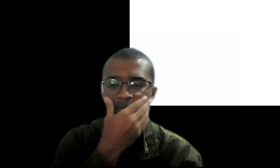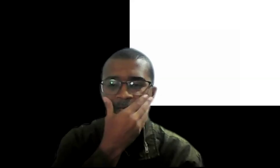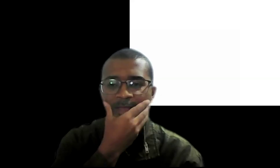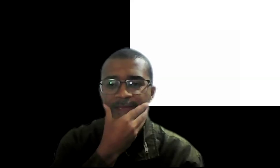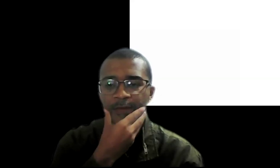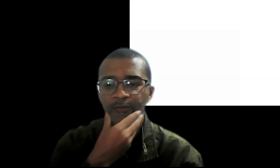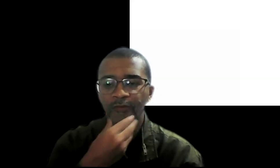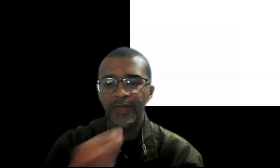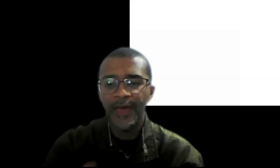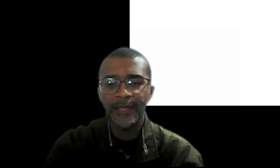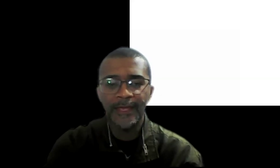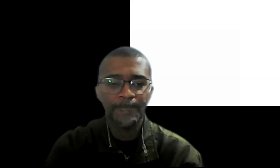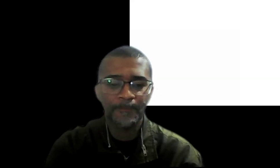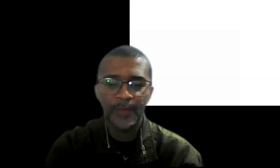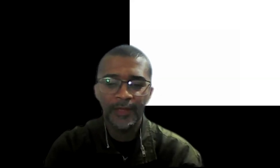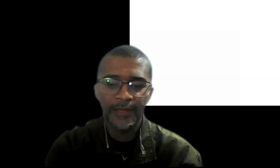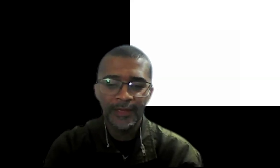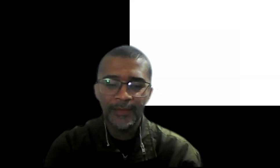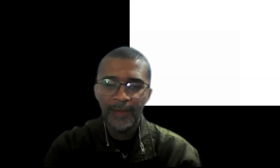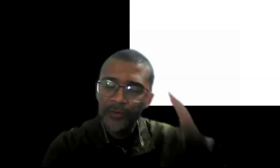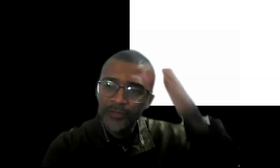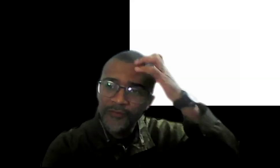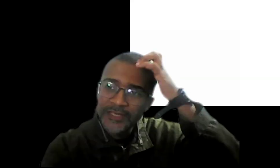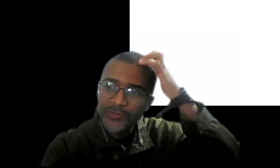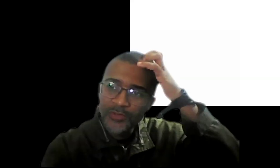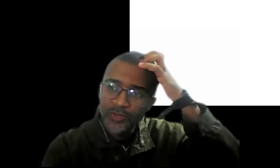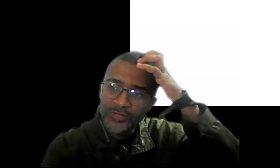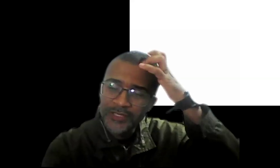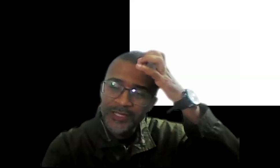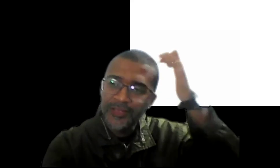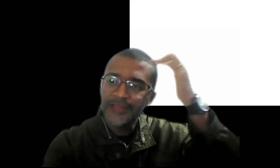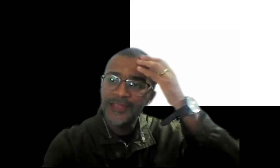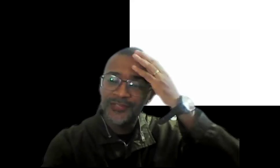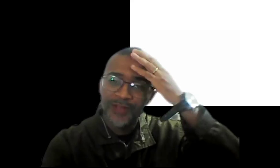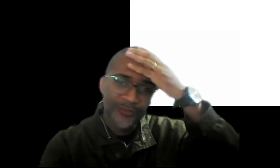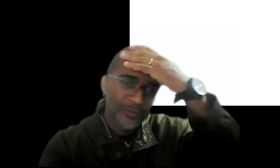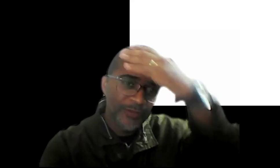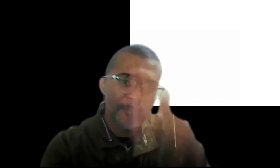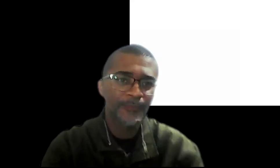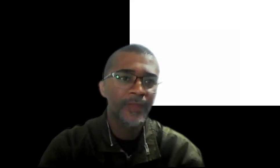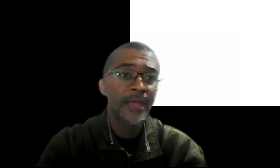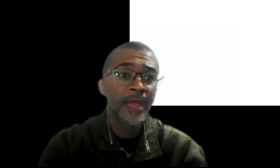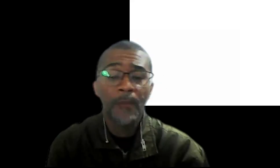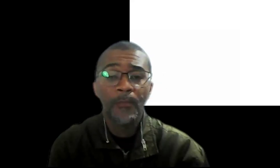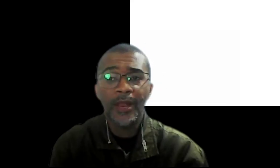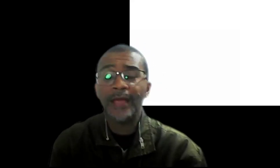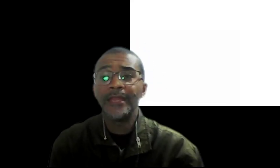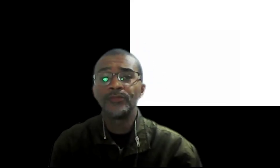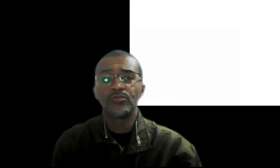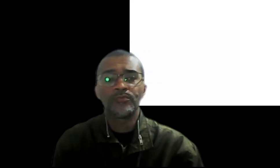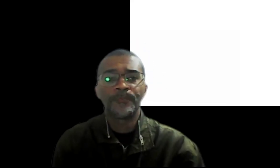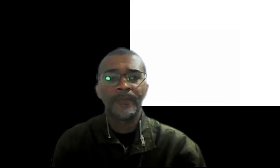aí, né? E eu que vou Hum. ficar aqui, né? Agora não tem que fazer, somos de outro distrito e aí tem que jogar duro, né? Bora